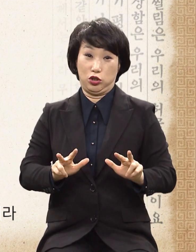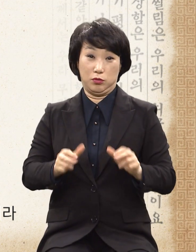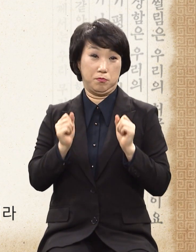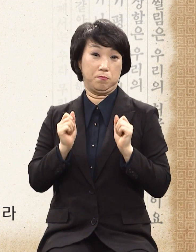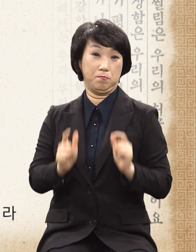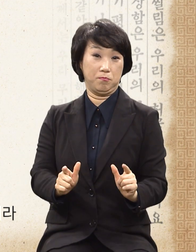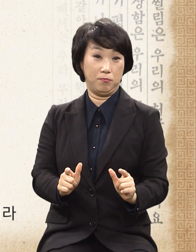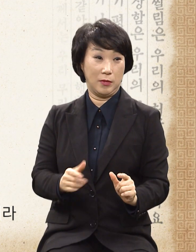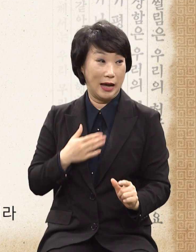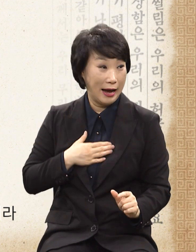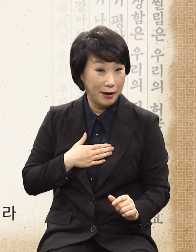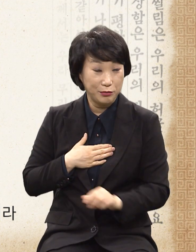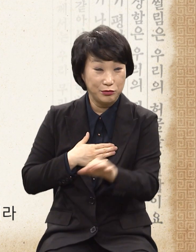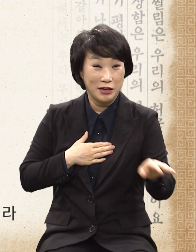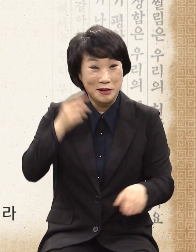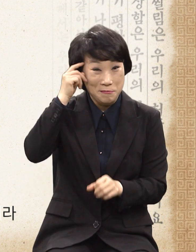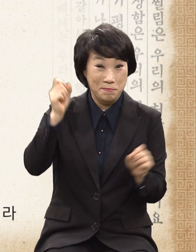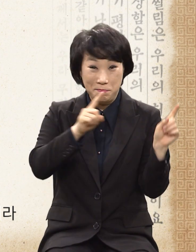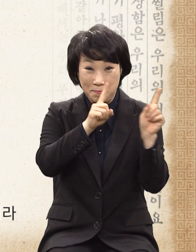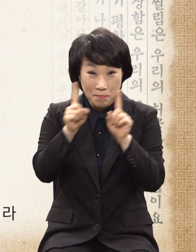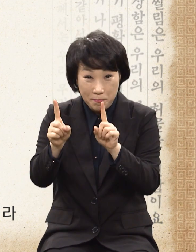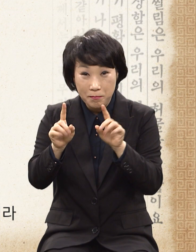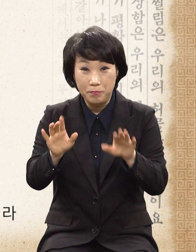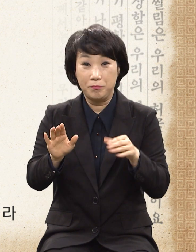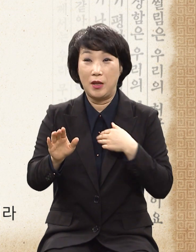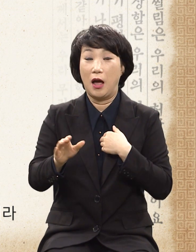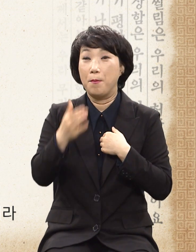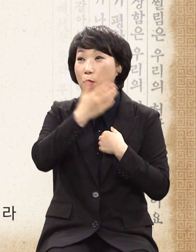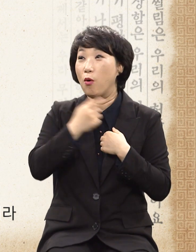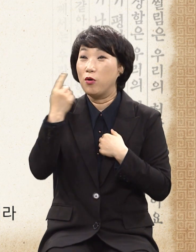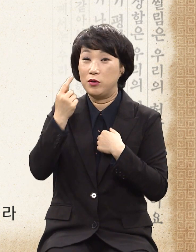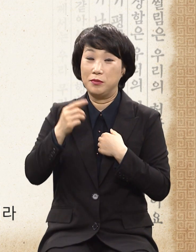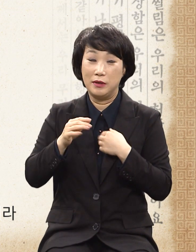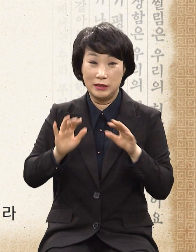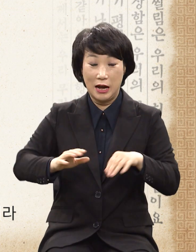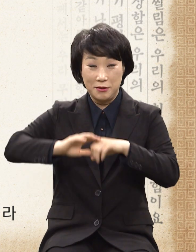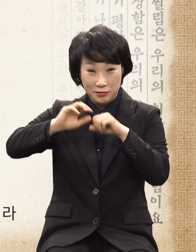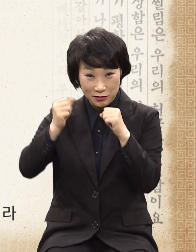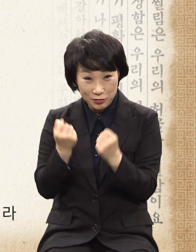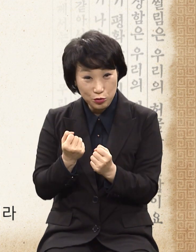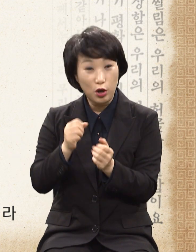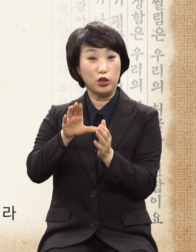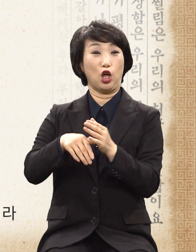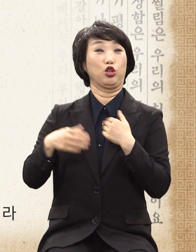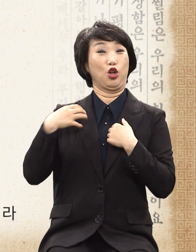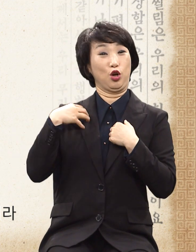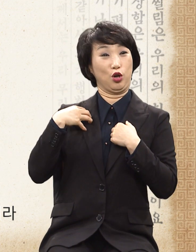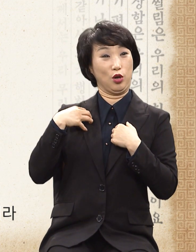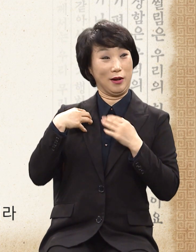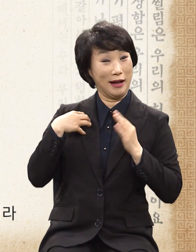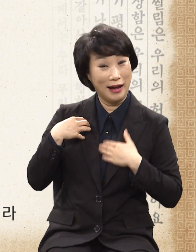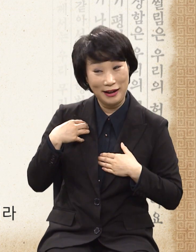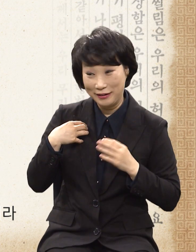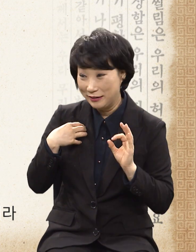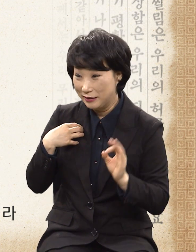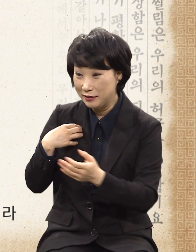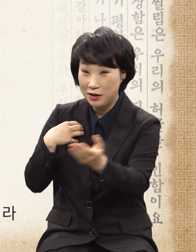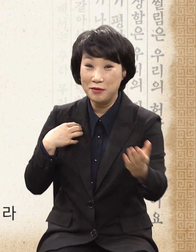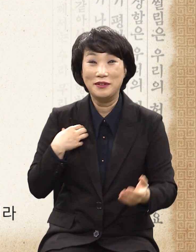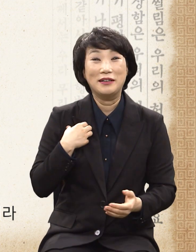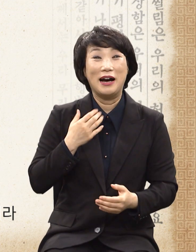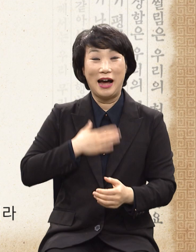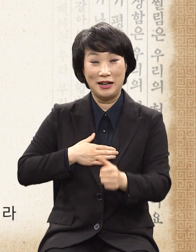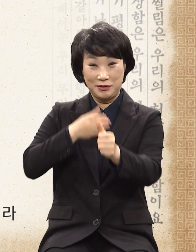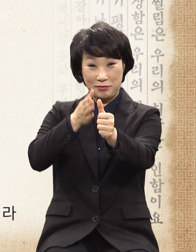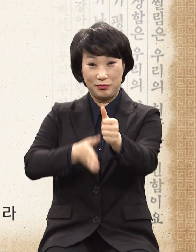바로 정신 차려서 내가 복음을 잘 수정될 때라는 사실을 잘